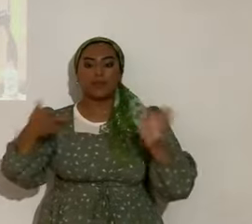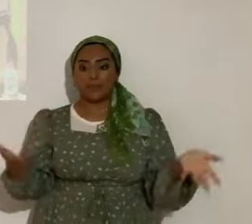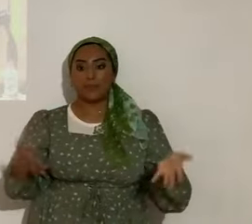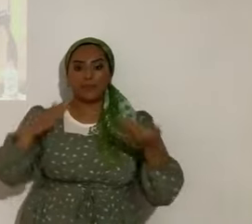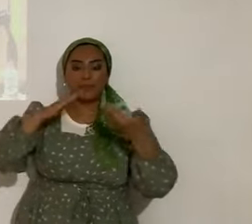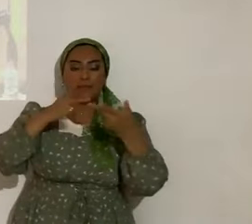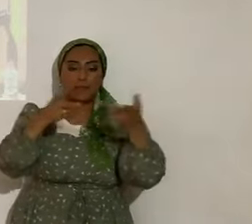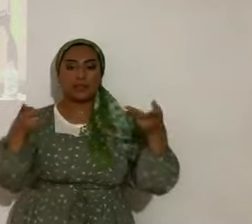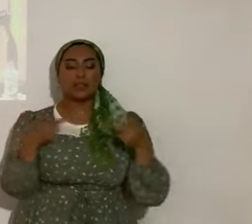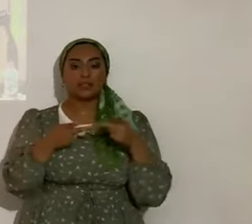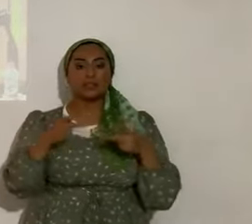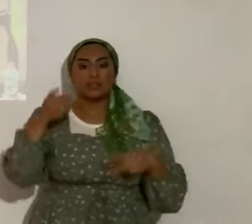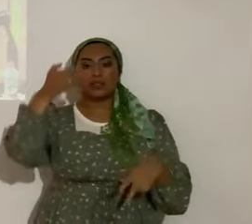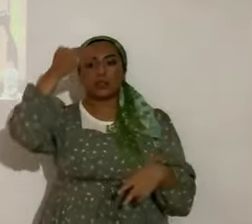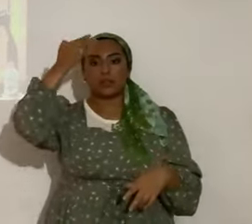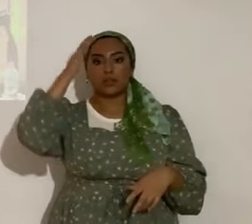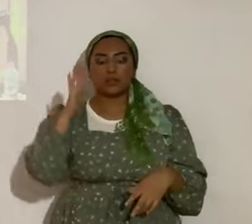lugar de los dioses.